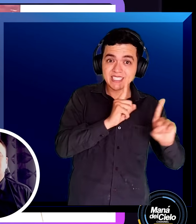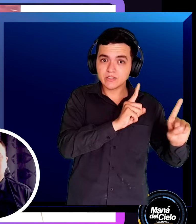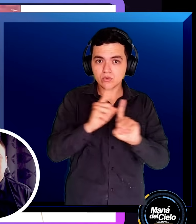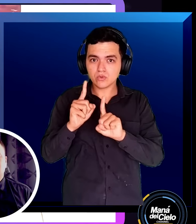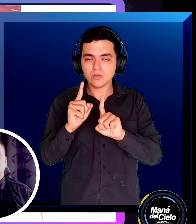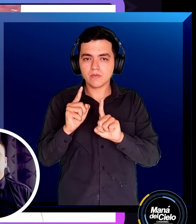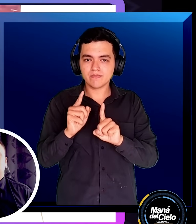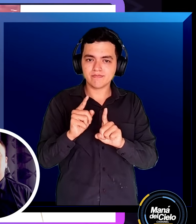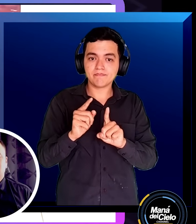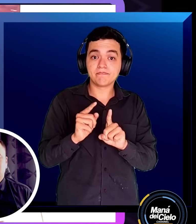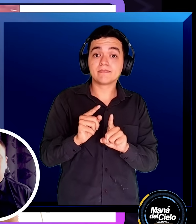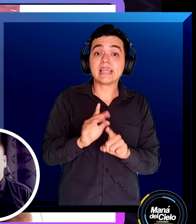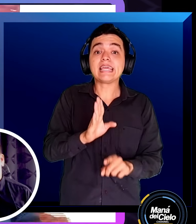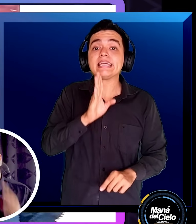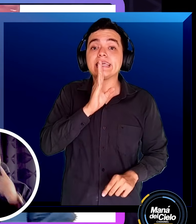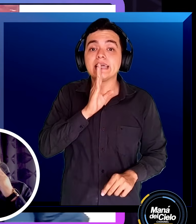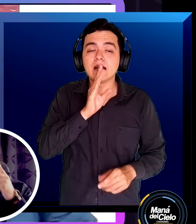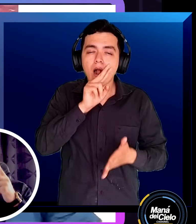Por ejemplo,